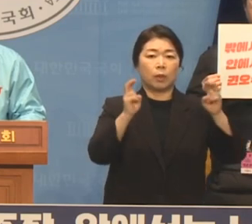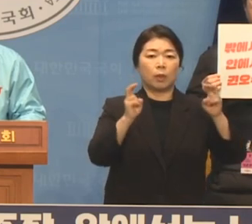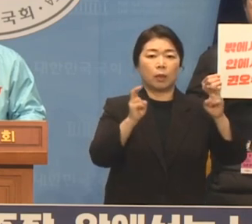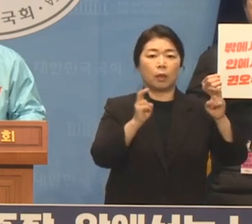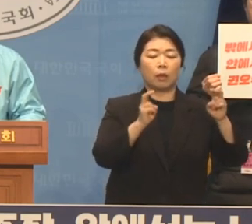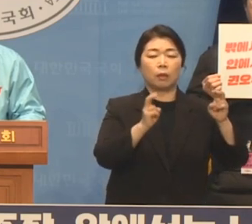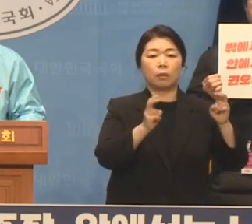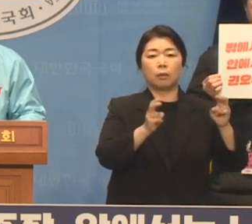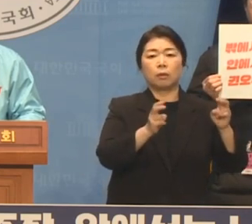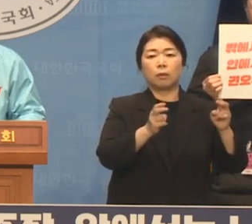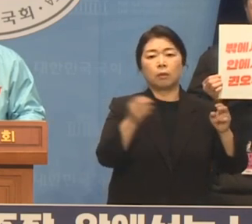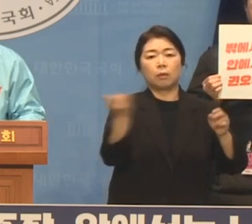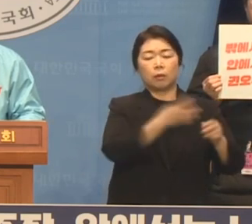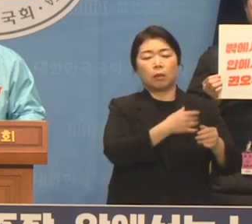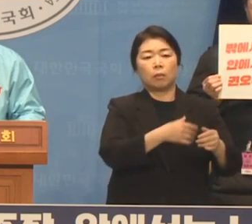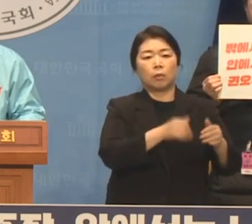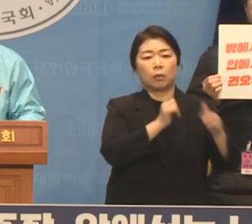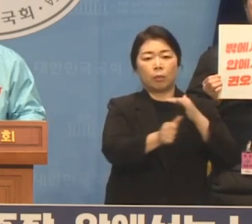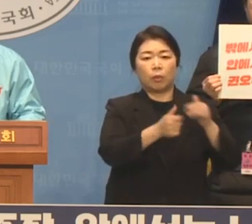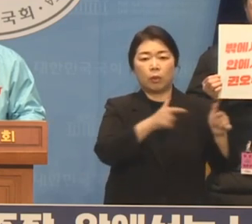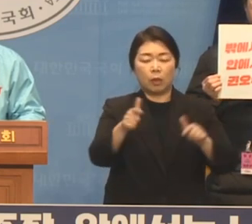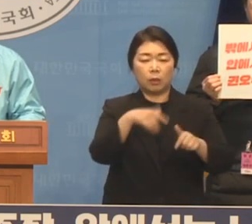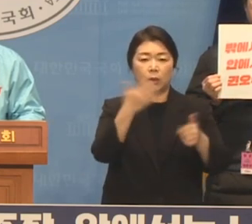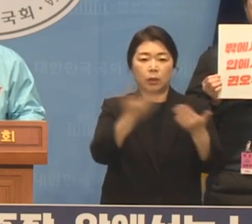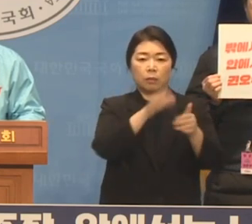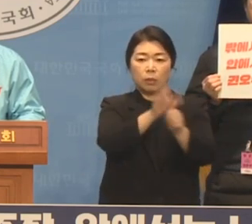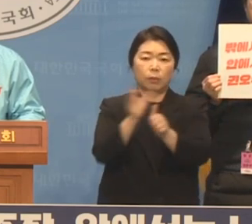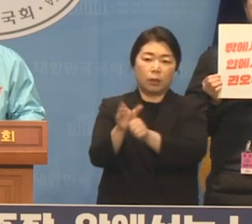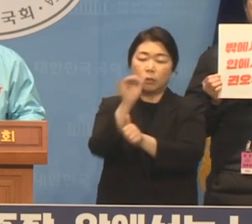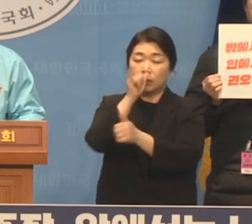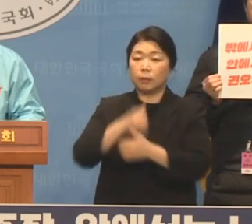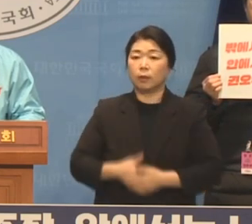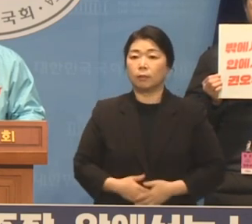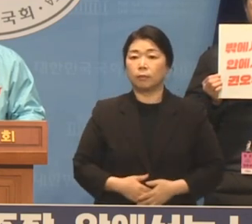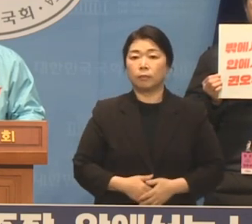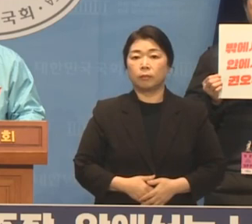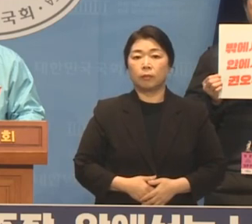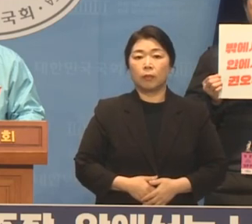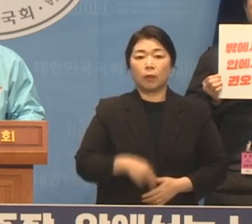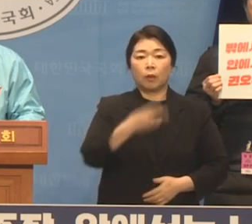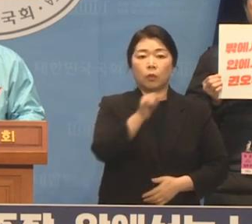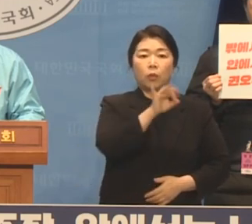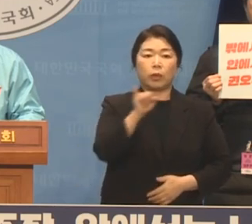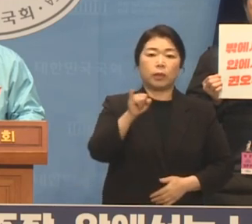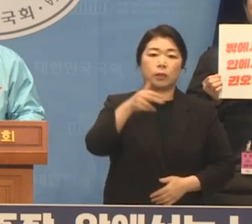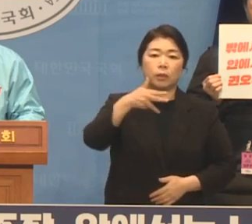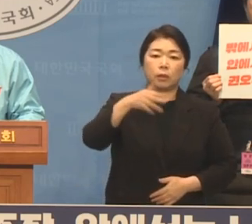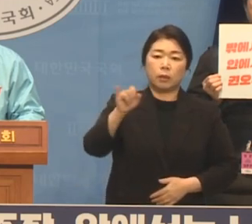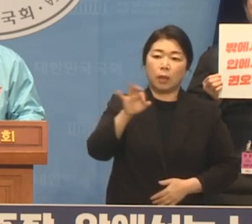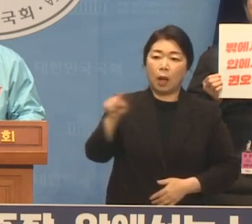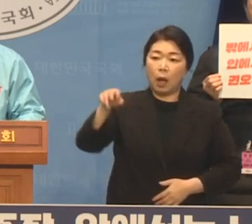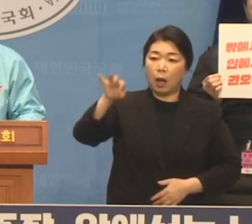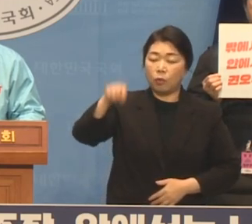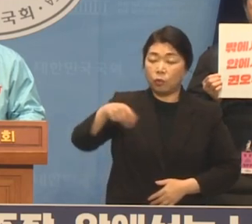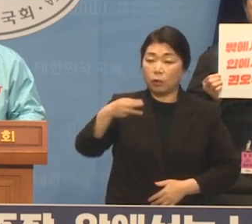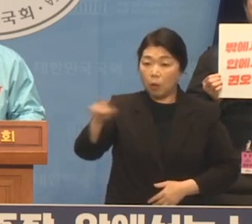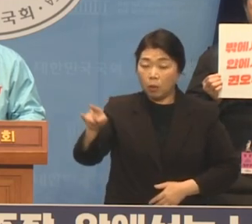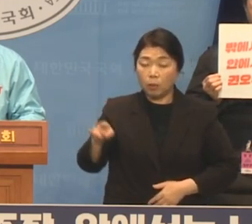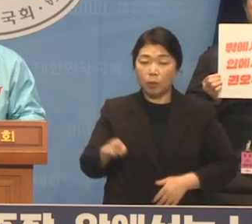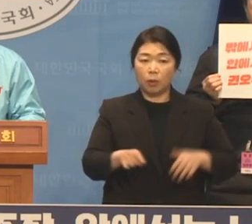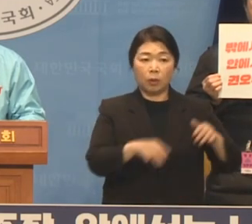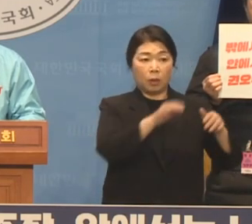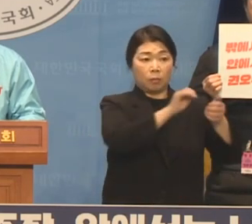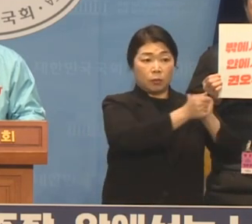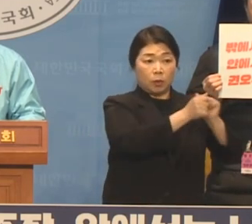회사의 여러 역할을 맡고 있습니다. 바로 도이치모터스의 계열사 도이치아우토입니다.